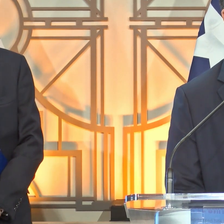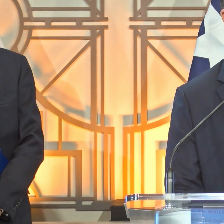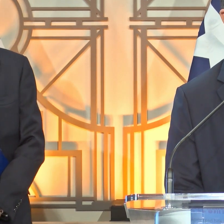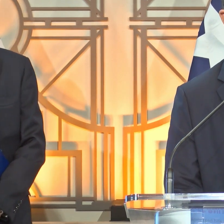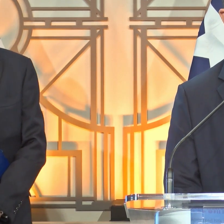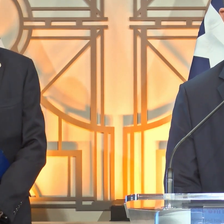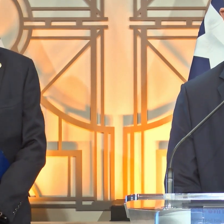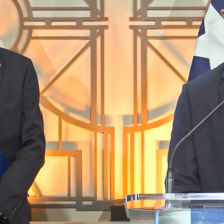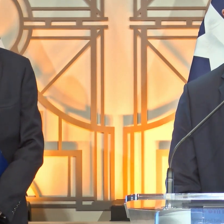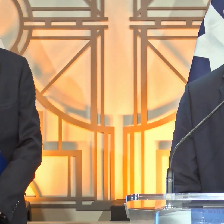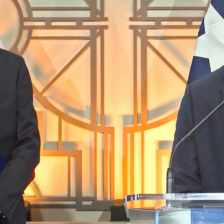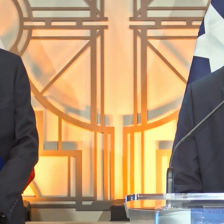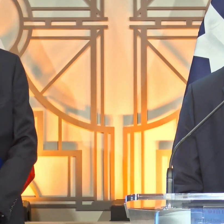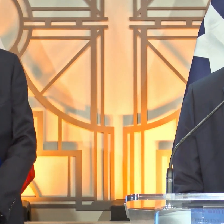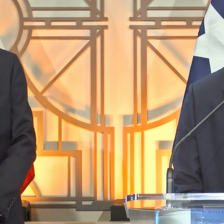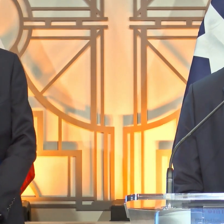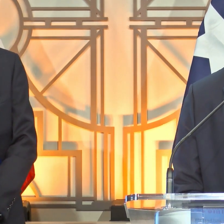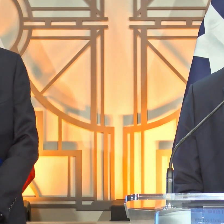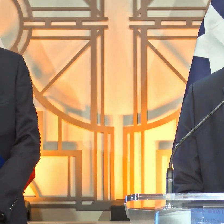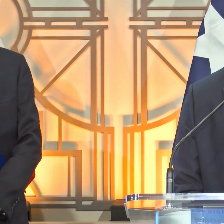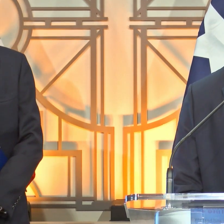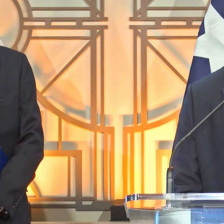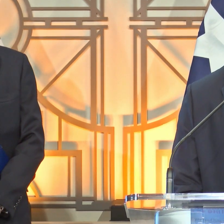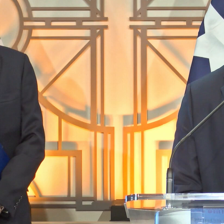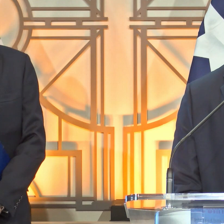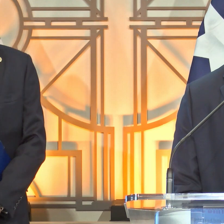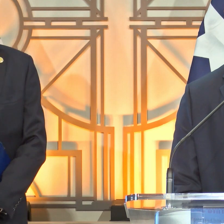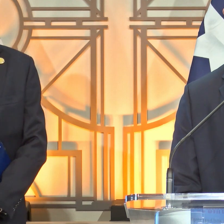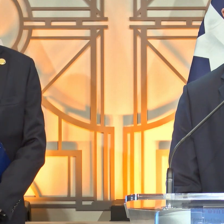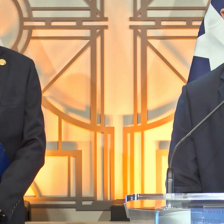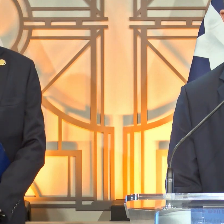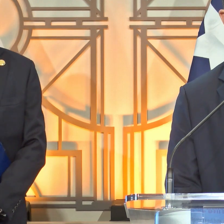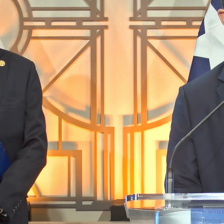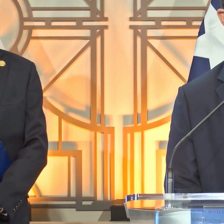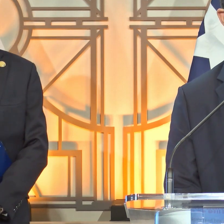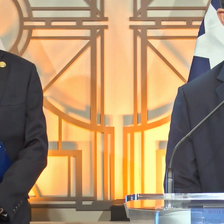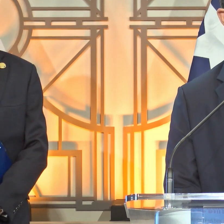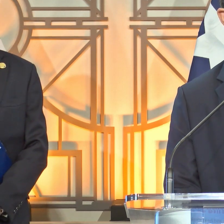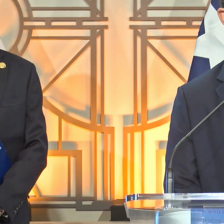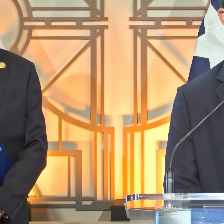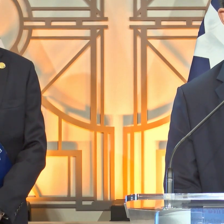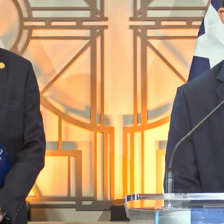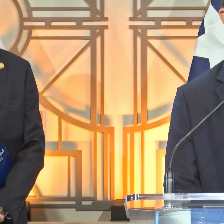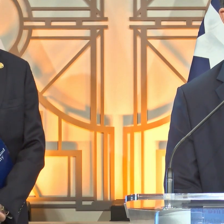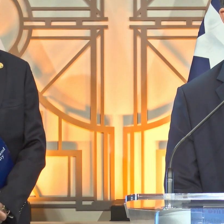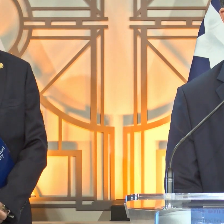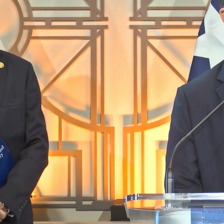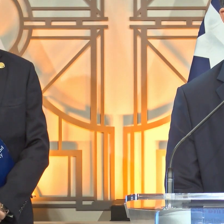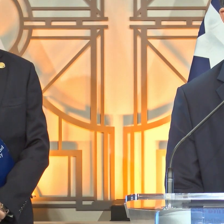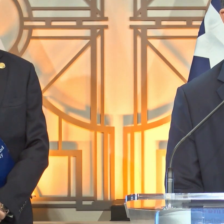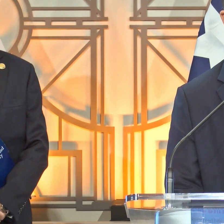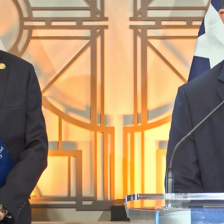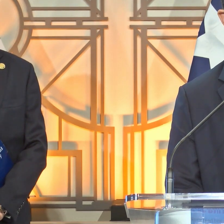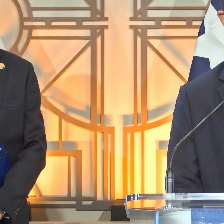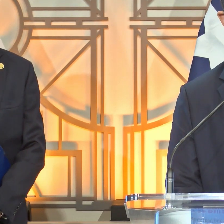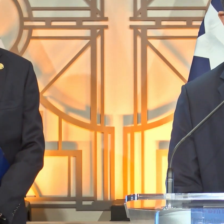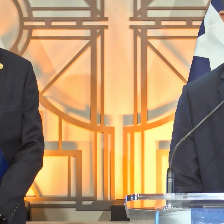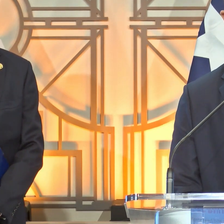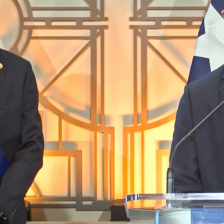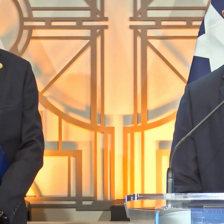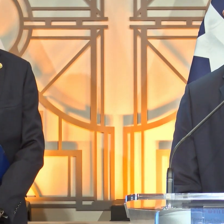año pasado, pero vamos a seguir trabajando para ayudar a todas las gentes que